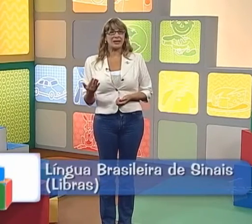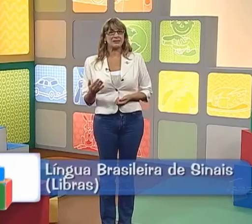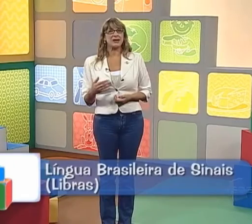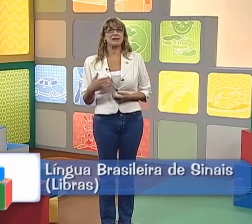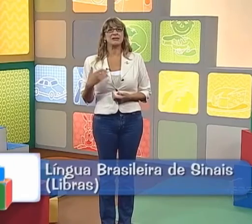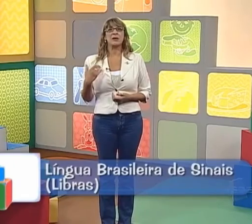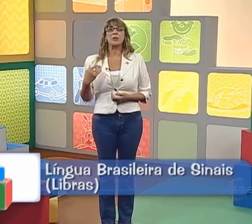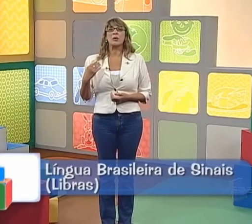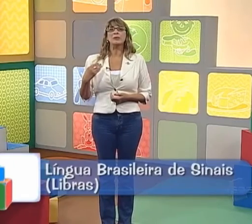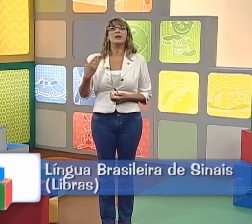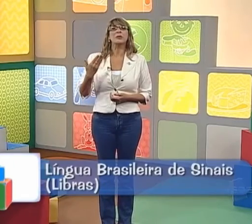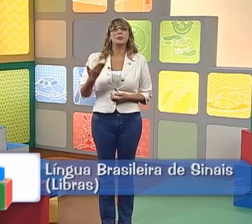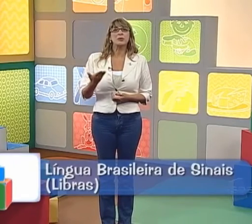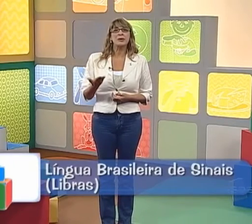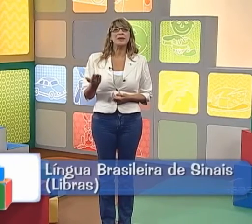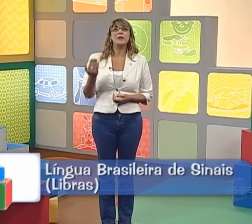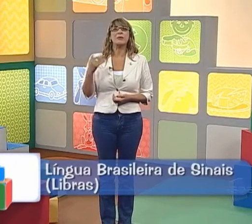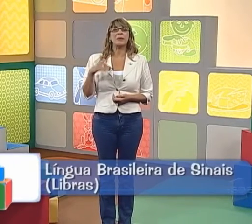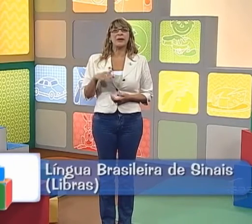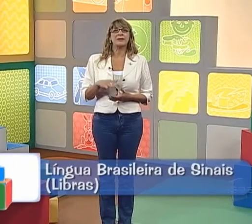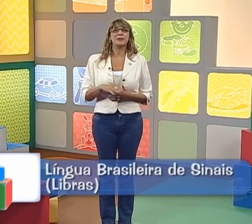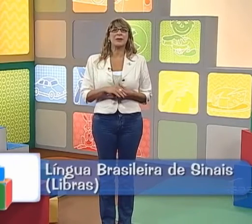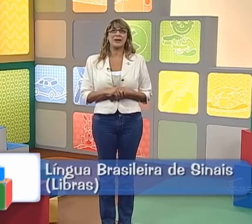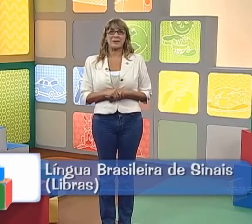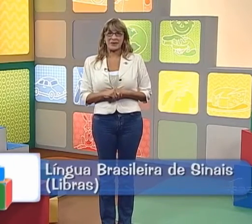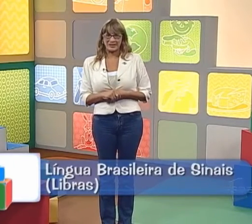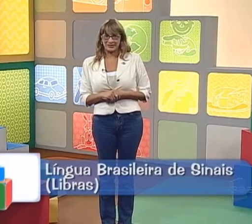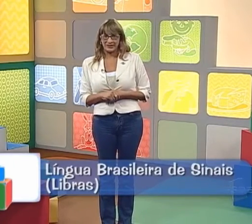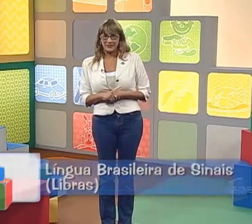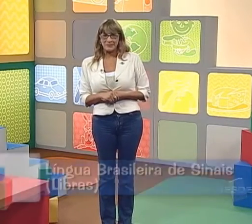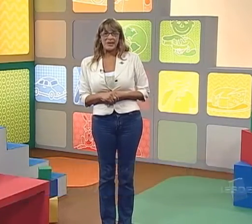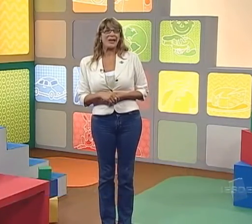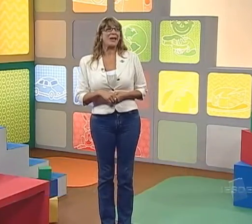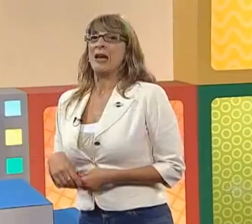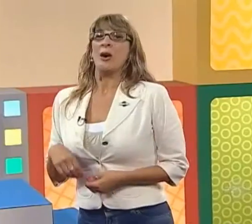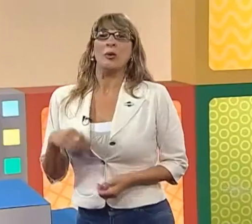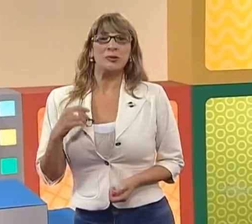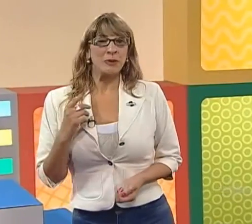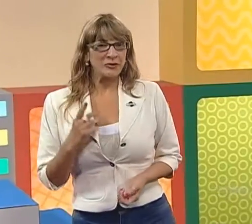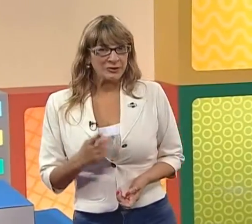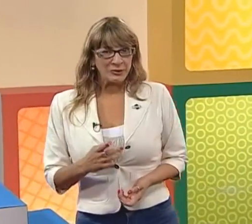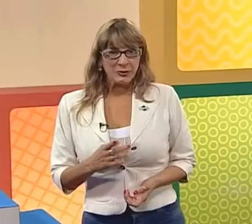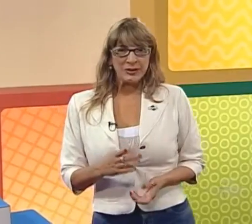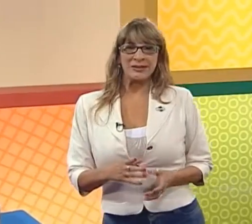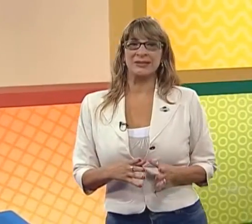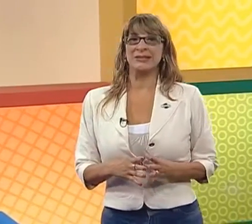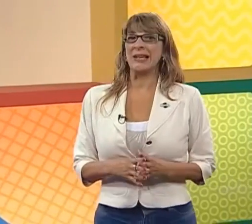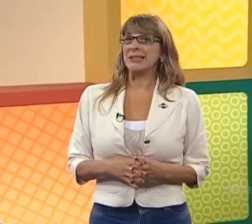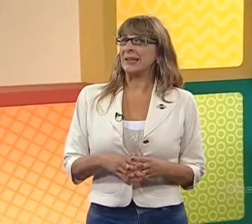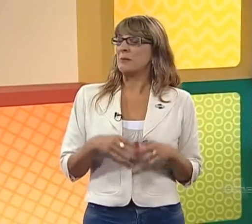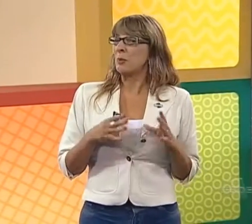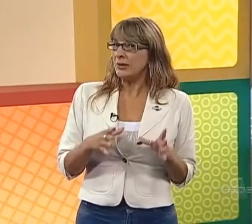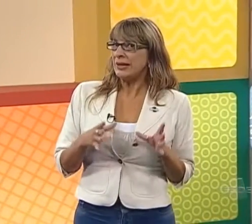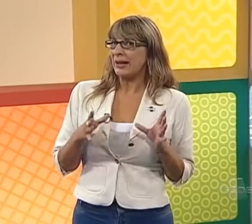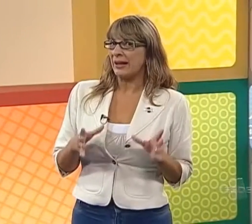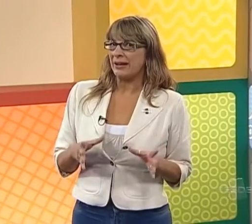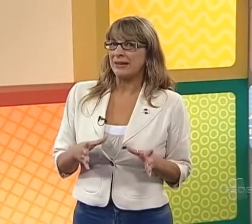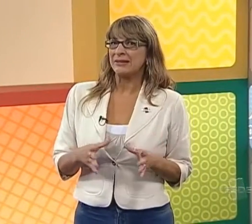sinais, esse é um conteúdo incorporado à sua gramática. Os professores têm que ter muita clareza